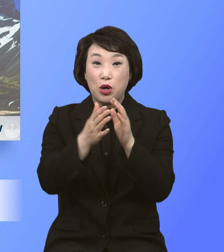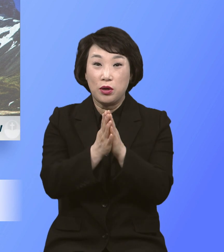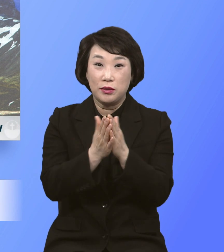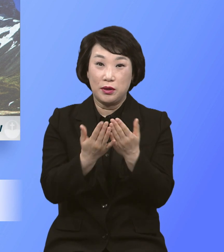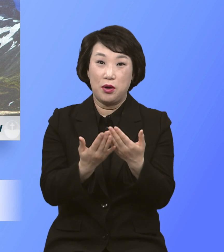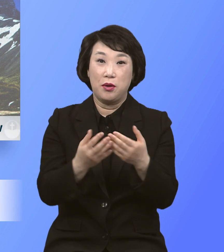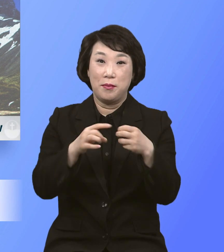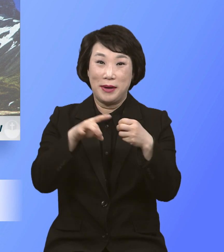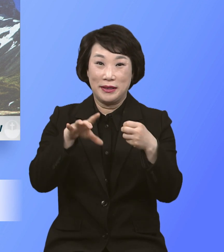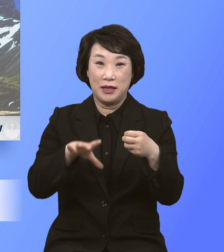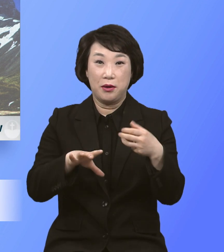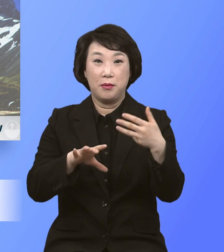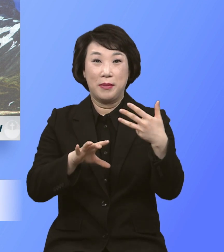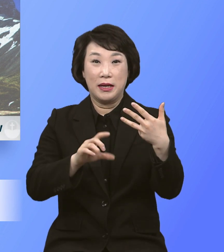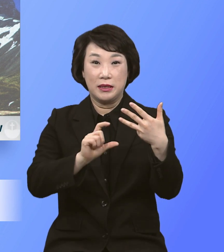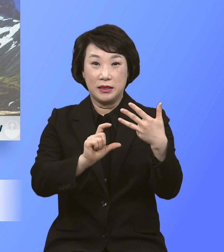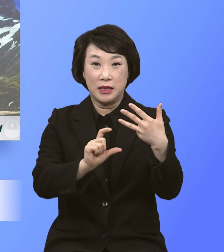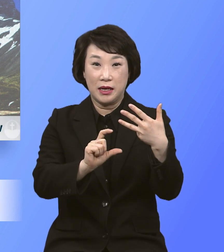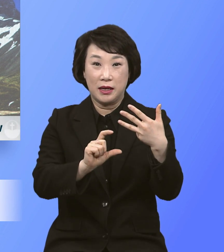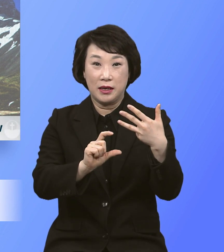마태복음 8장